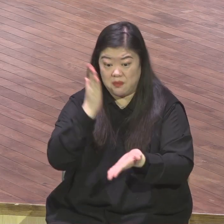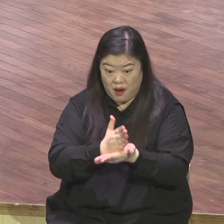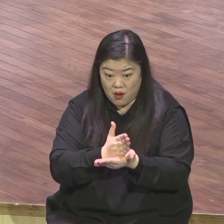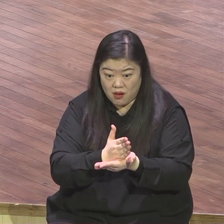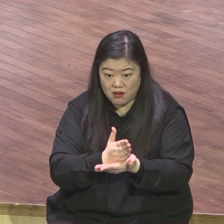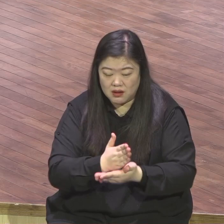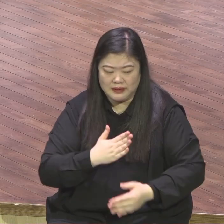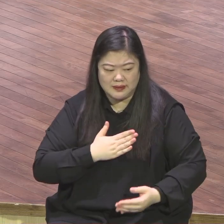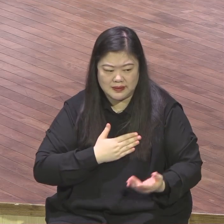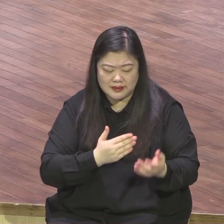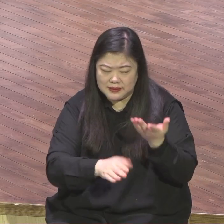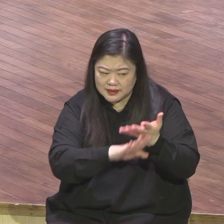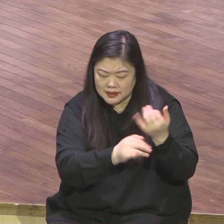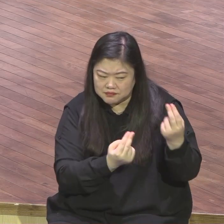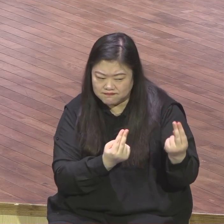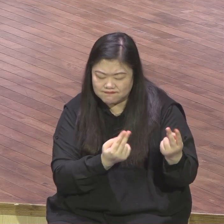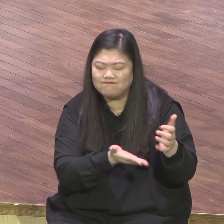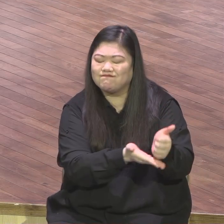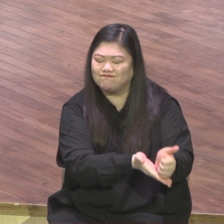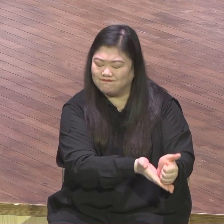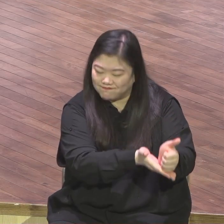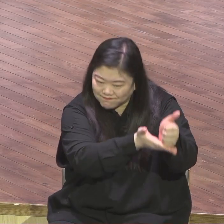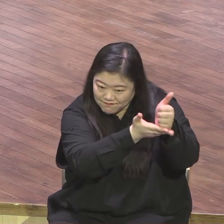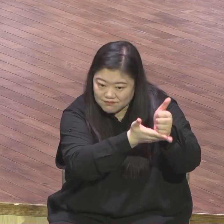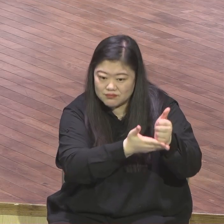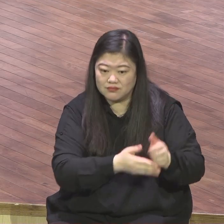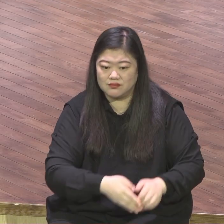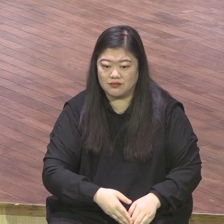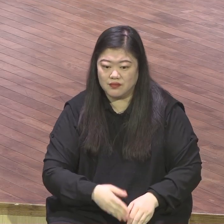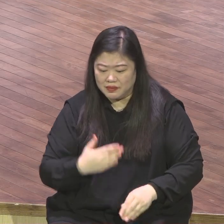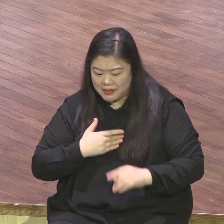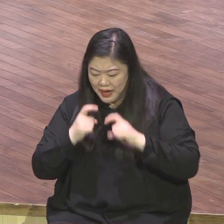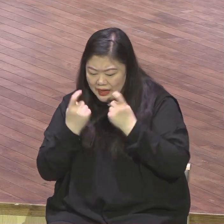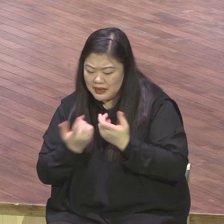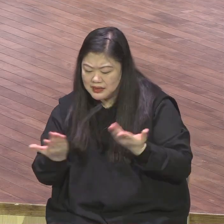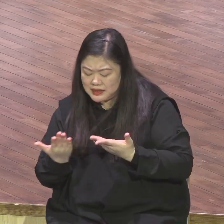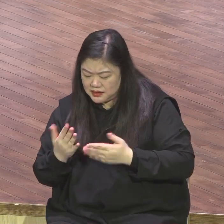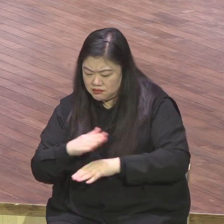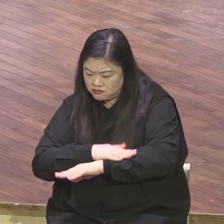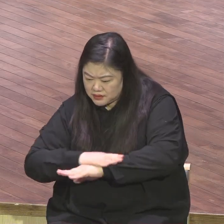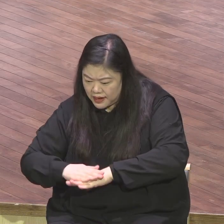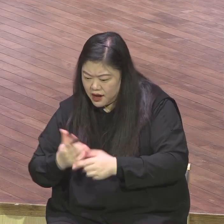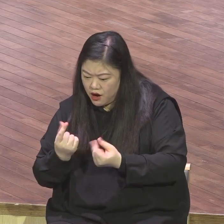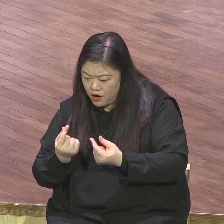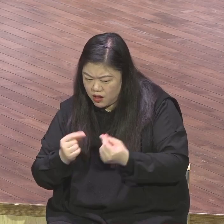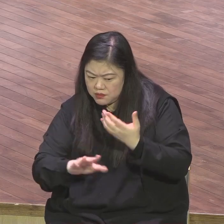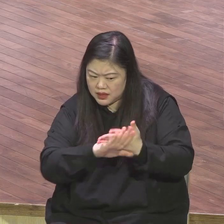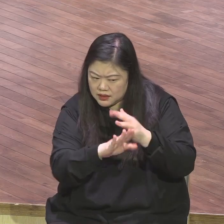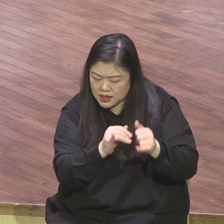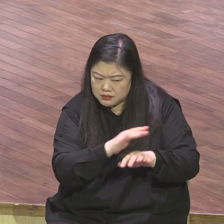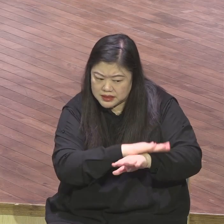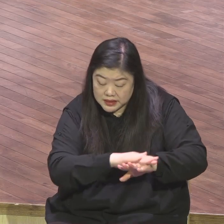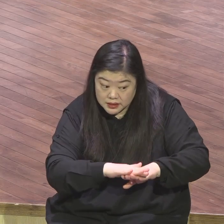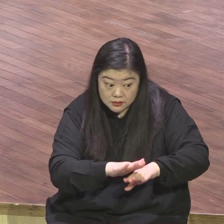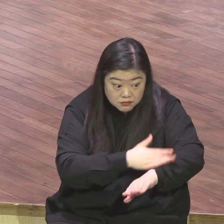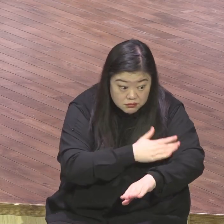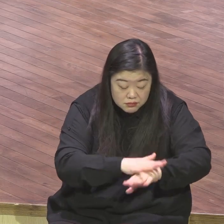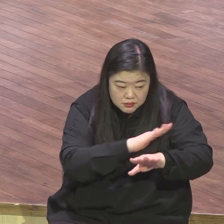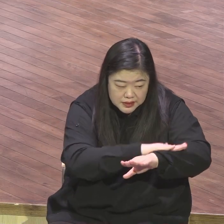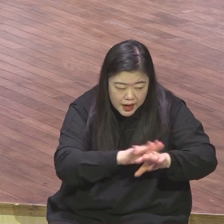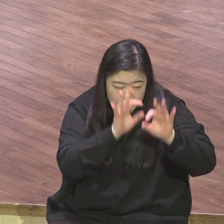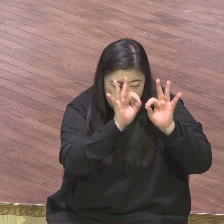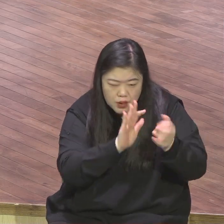남을 낮게 여기고 각각 자기를 돌볼 뿐더러 또한 각각 다른 사람의 일을 돌보아. 이게 겸손한